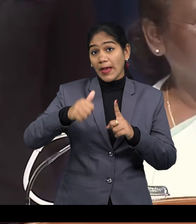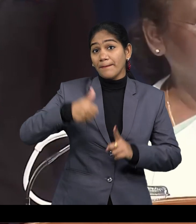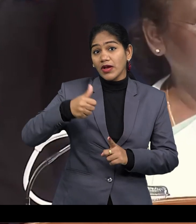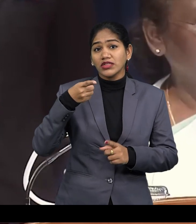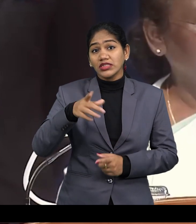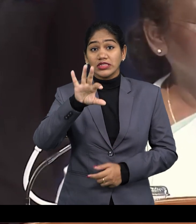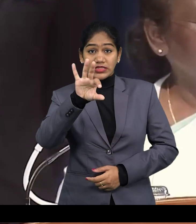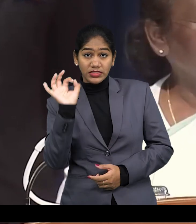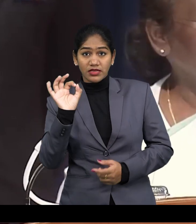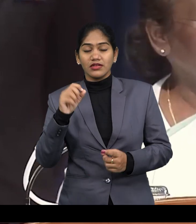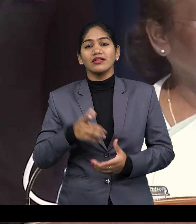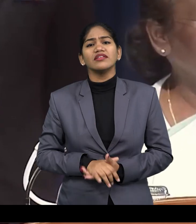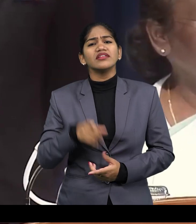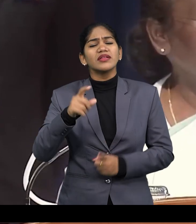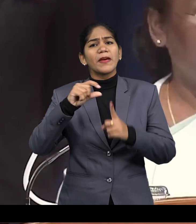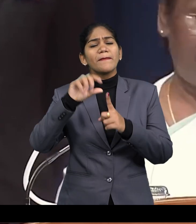రాష్ట్రపతి ప్రధానమంత్రి,